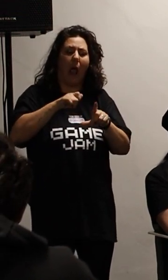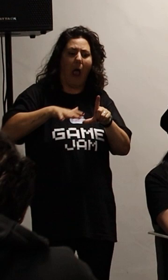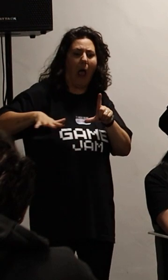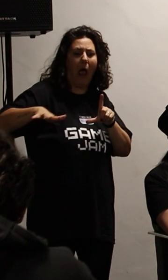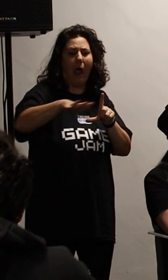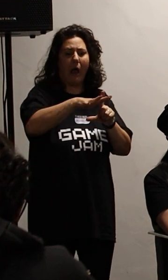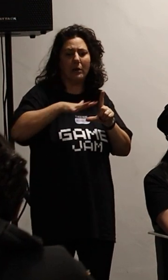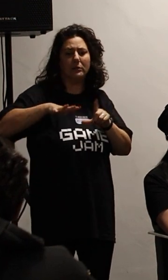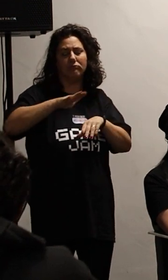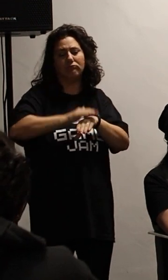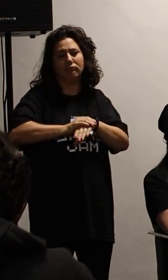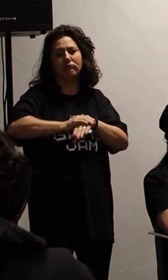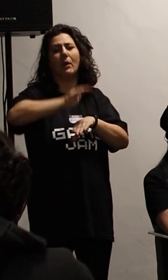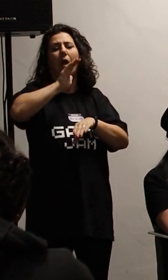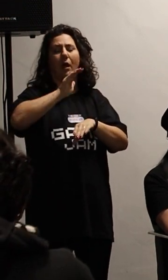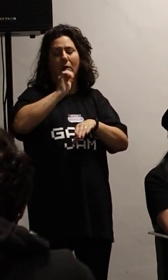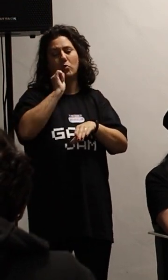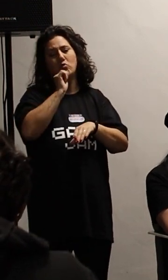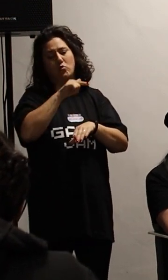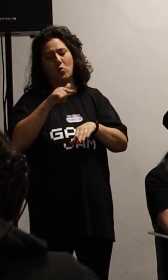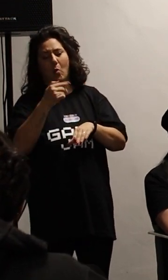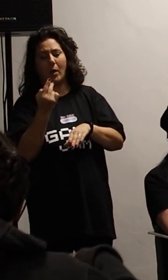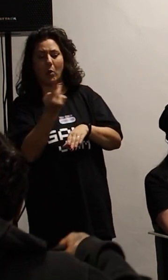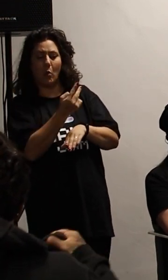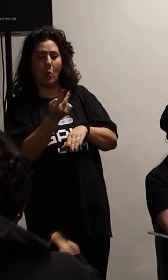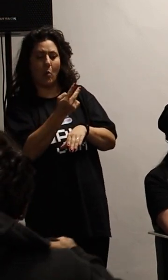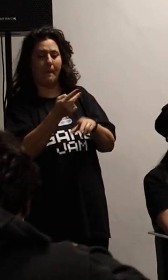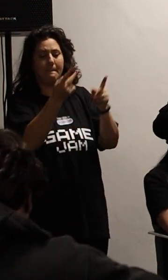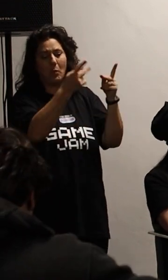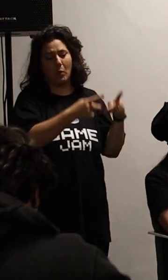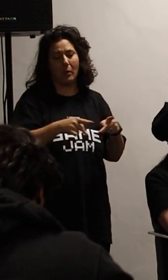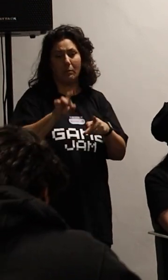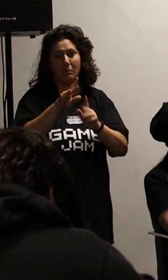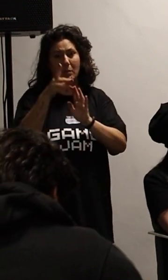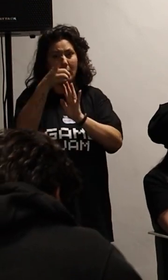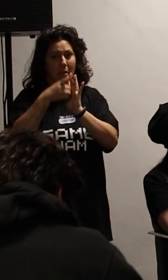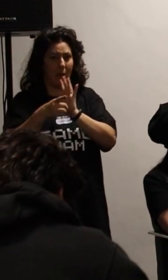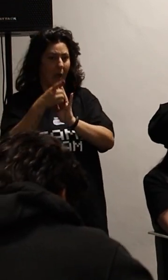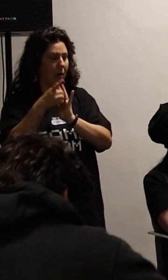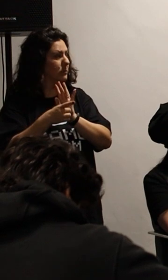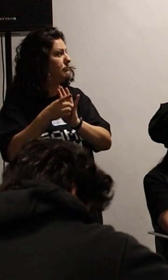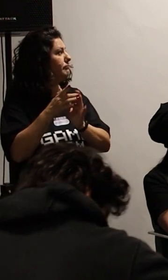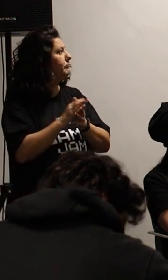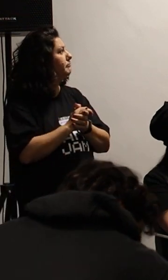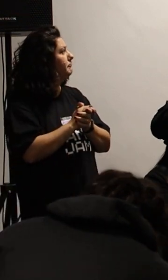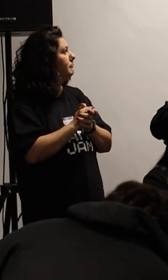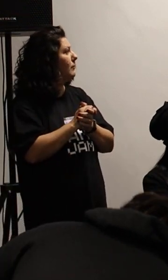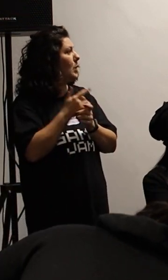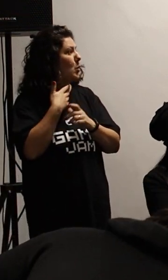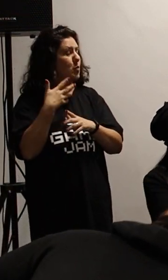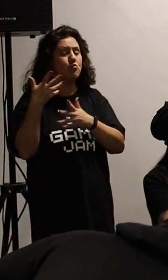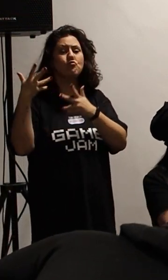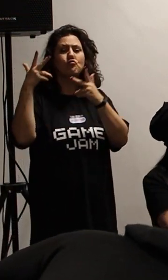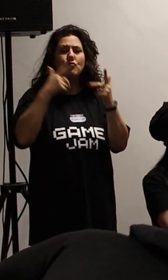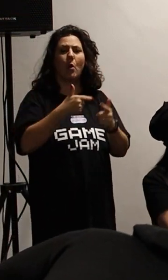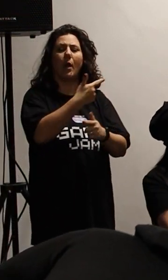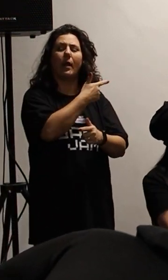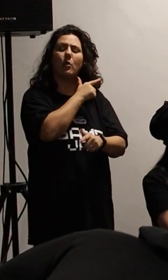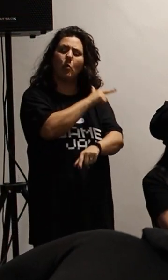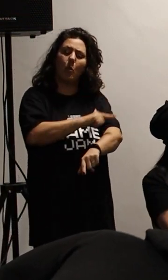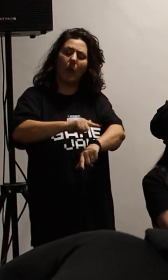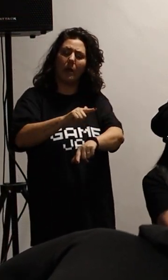áreas além propriamente dessas duas, que é da programação e do design. E eu trouxe aqui a educação